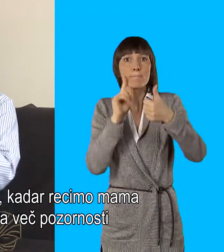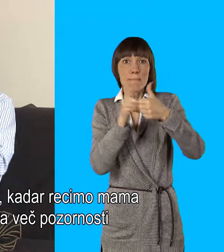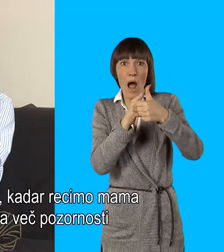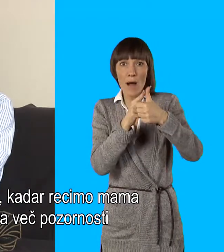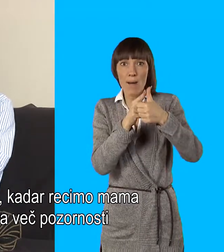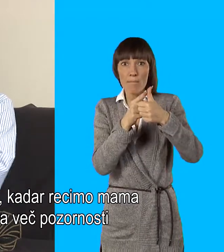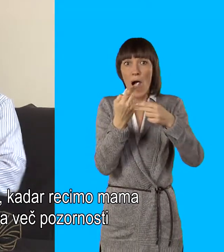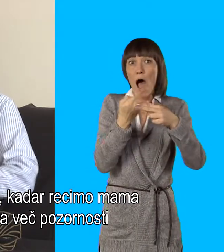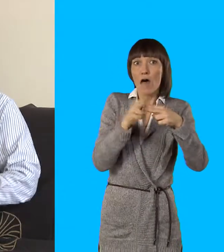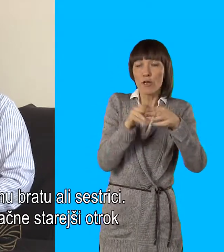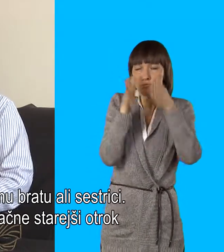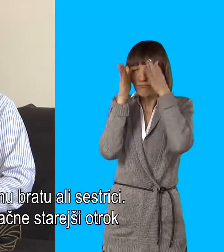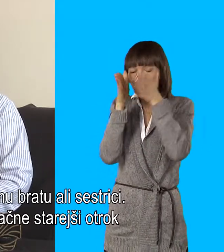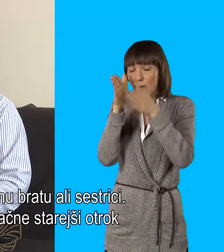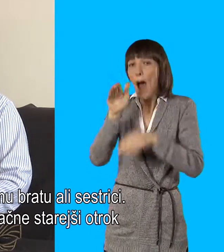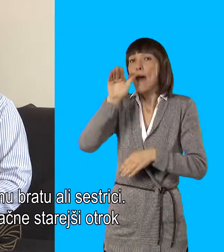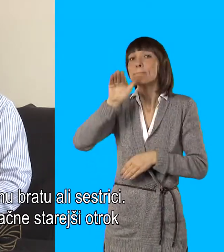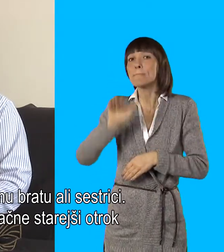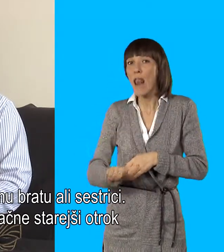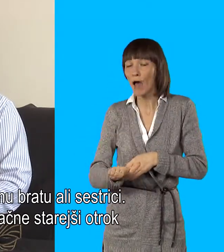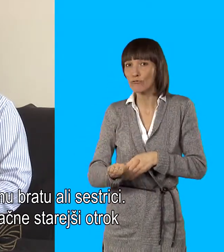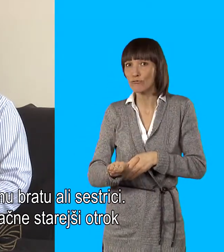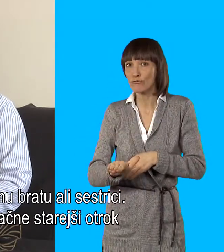Zakaj sploh pride do ljubosumja?